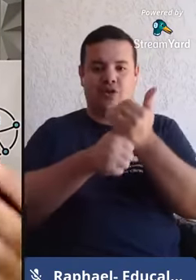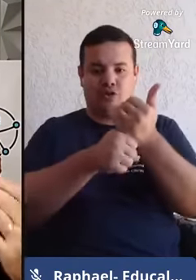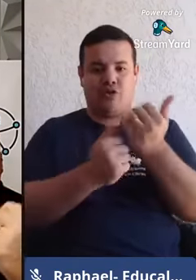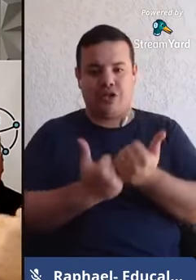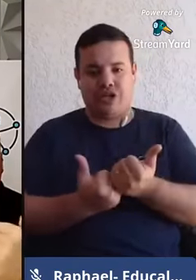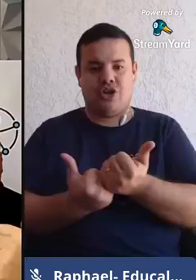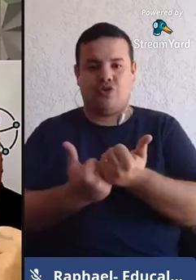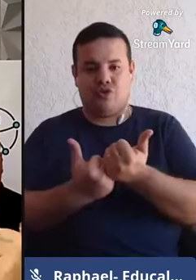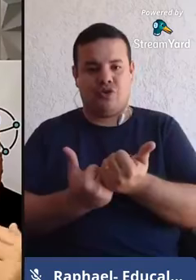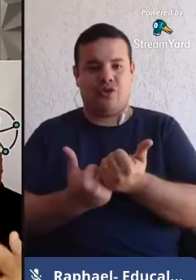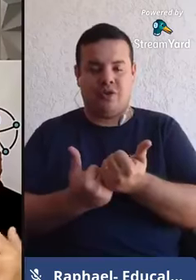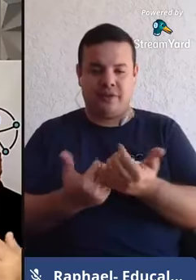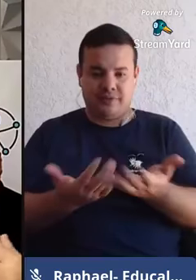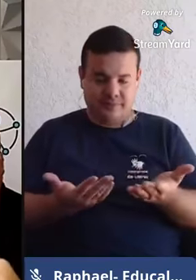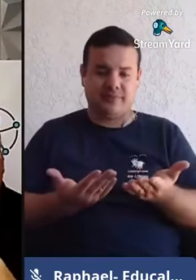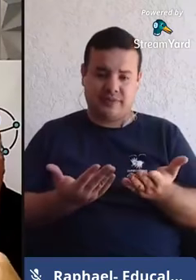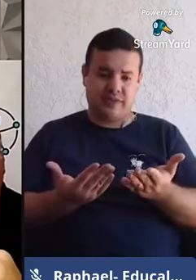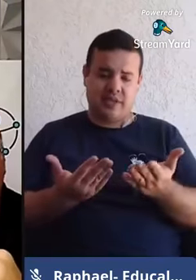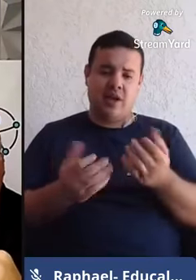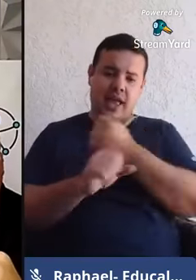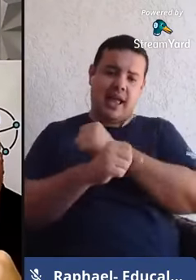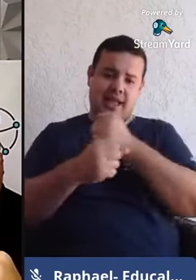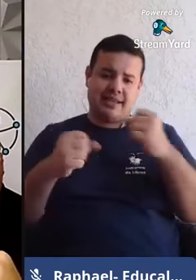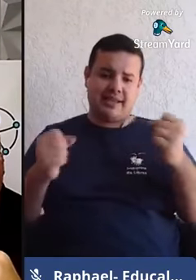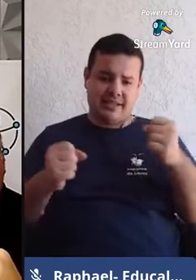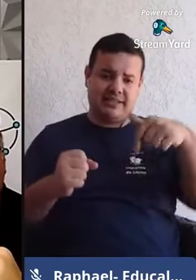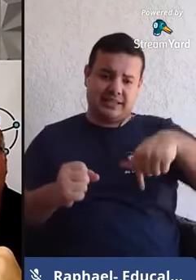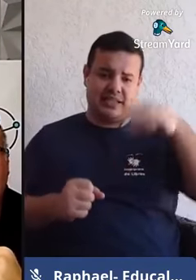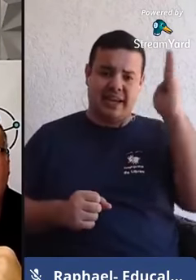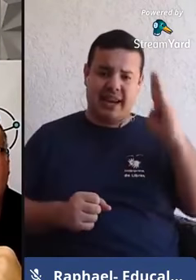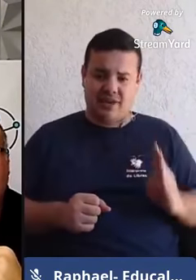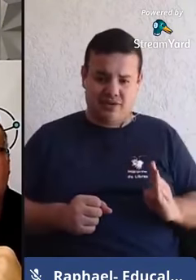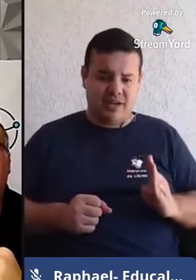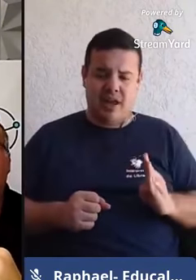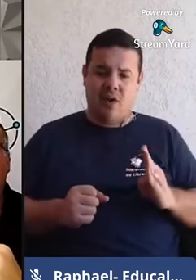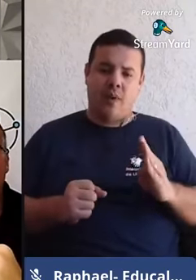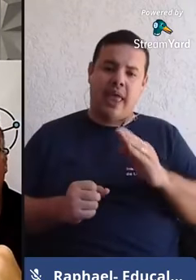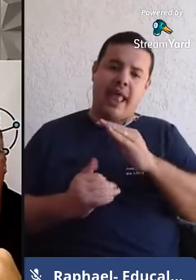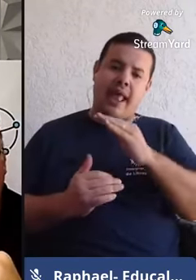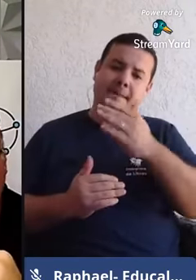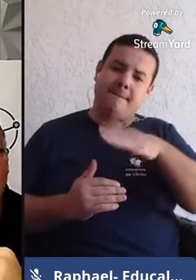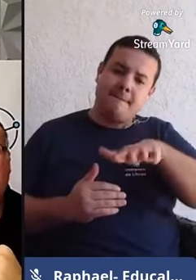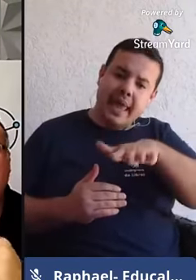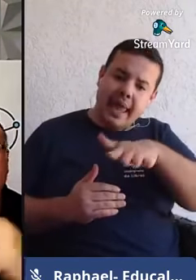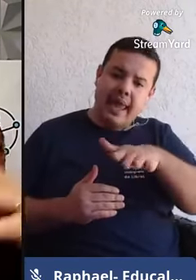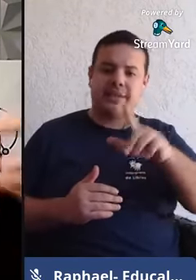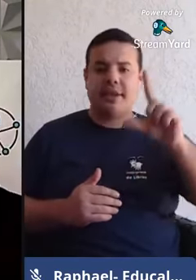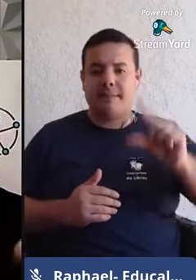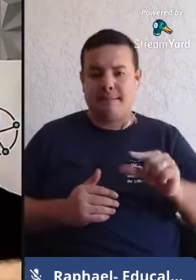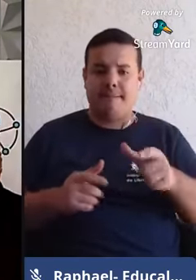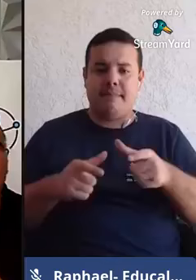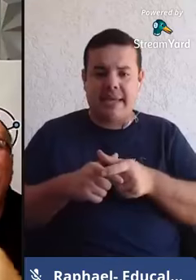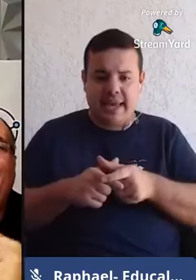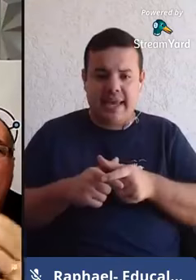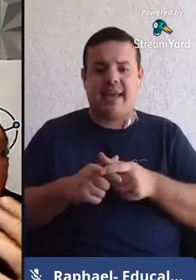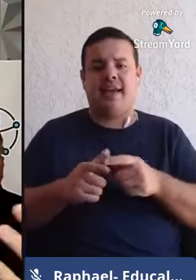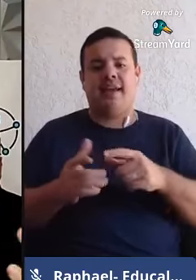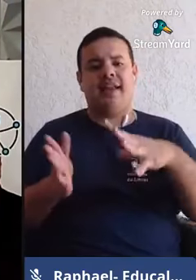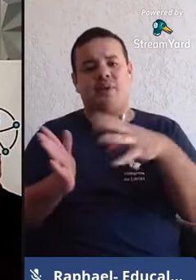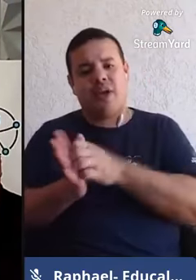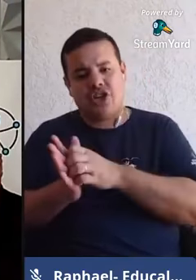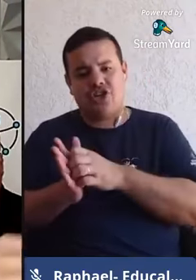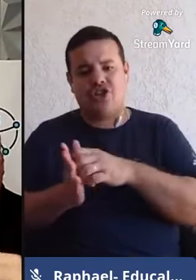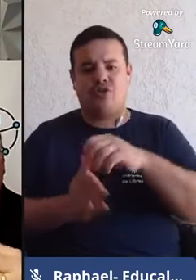As grandes são multinacionais. As nacionais são médias e pequenas. E aí o que acontece? Registros na Anvisa, em metro, isso